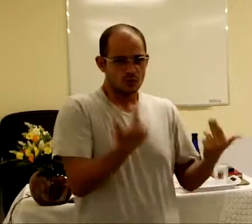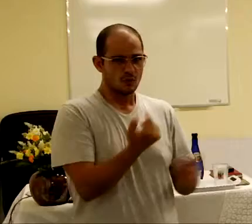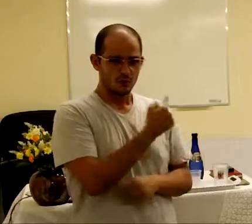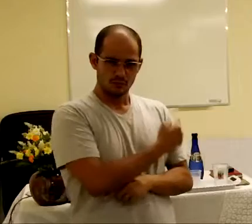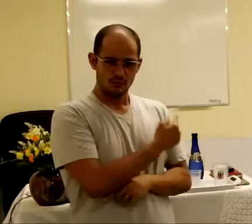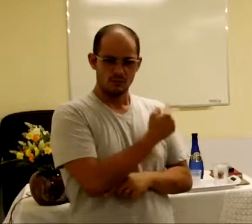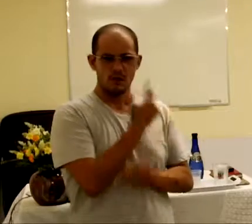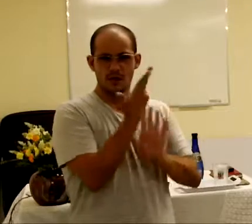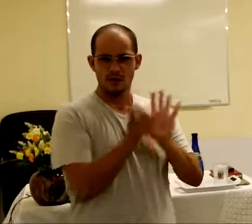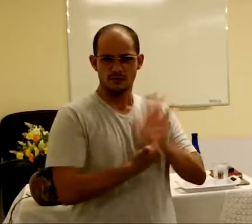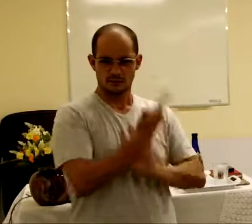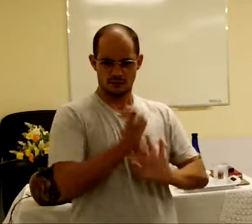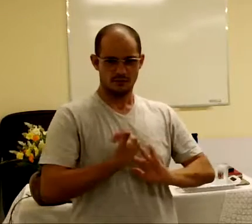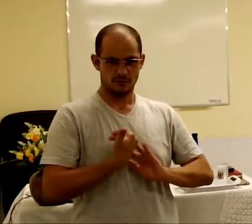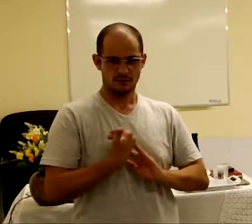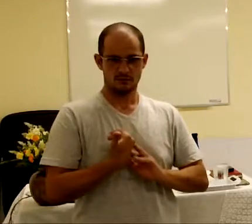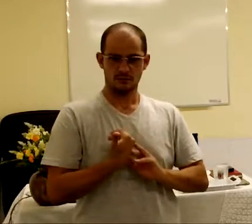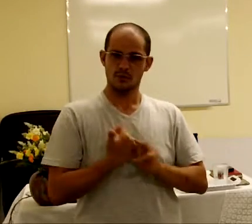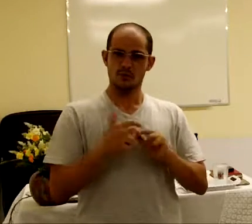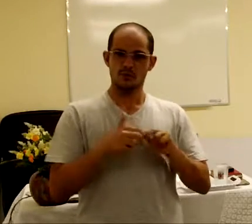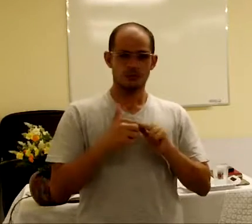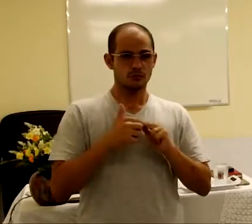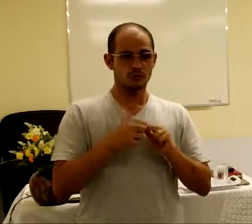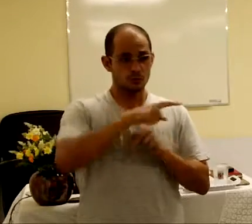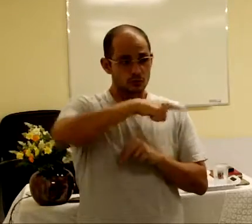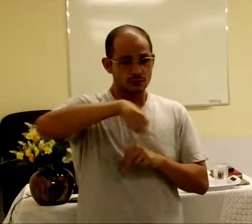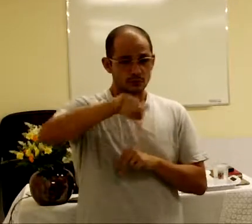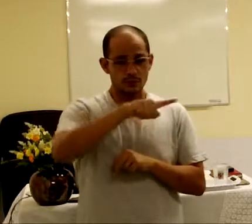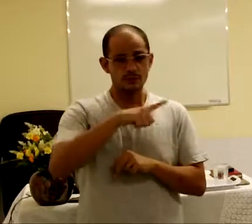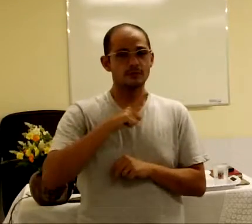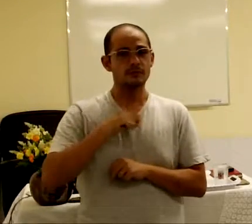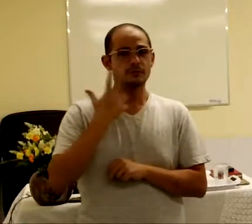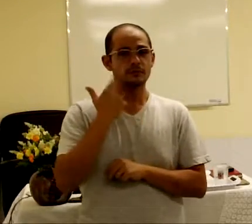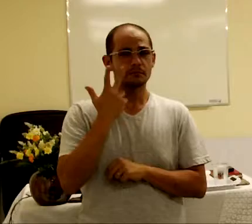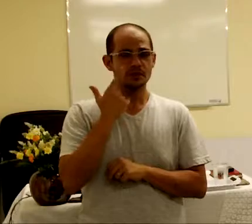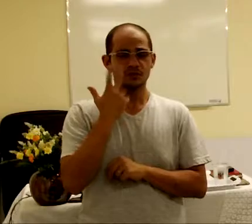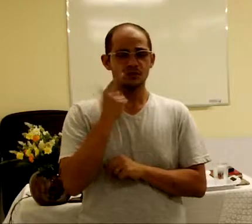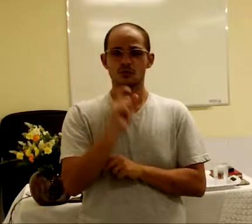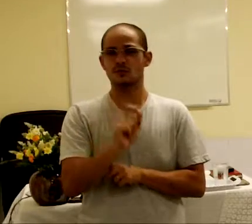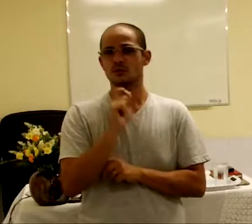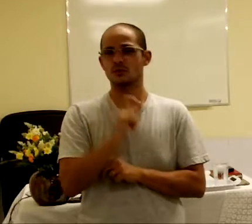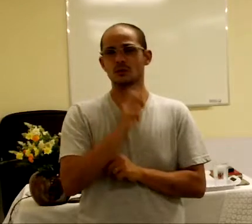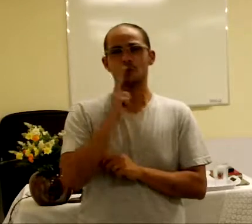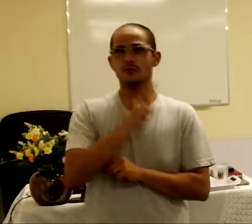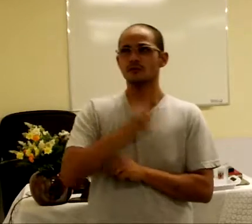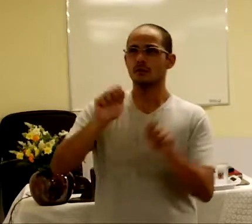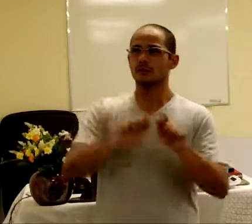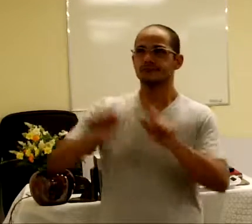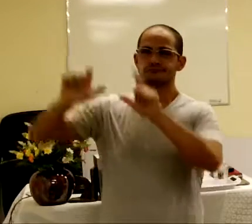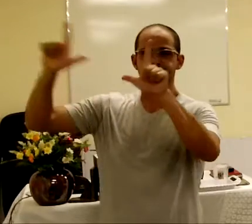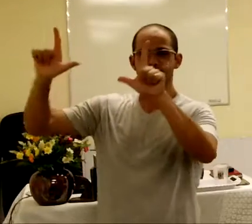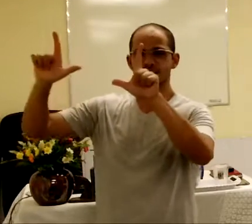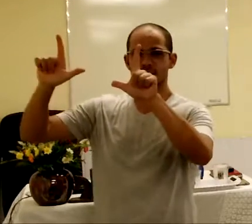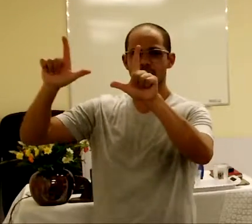uma representação de pintura, porque a gente tem essa mania, né? O hábito de projetar o que é de nós